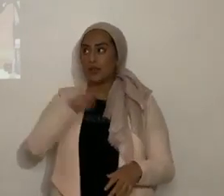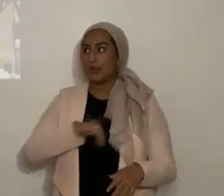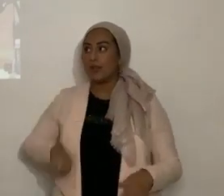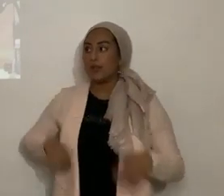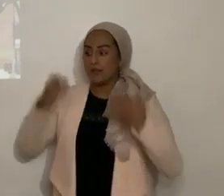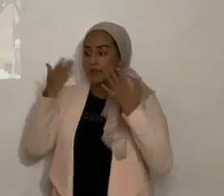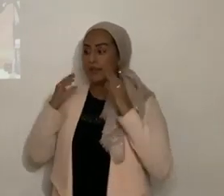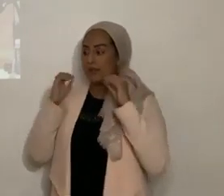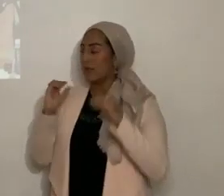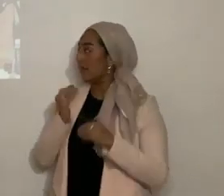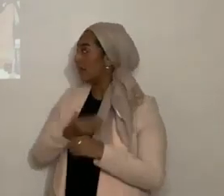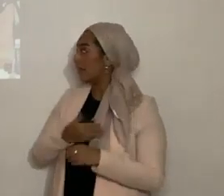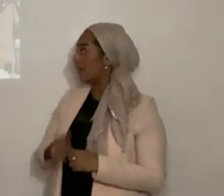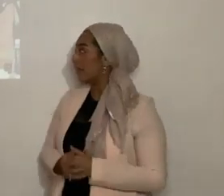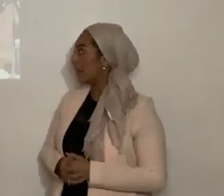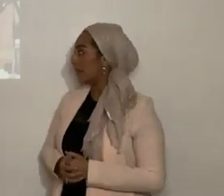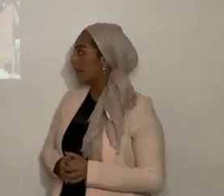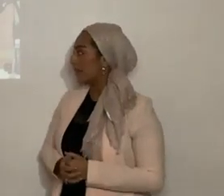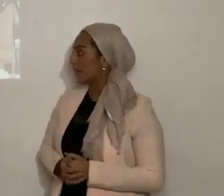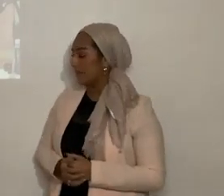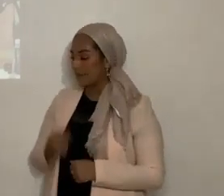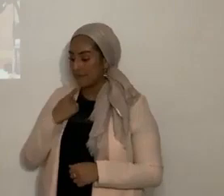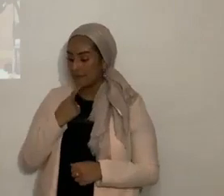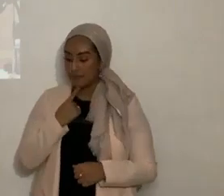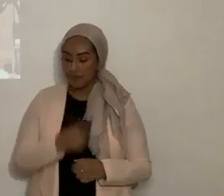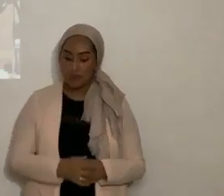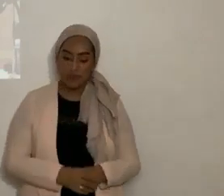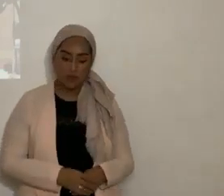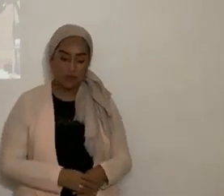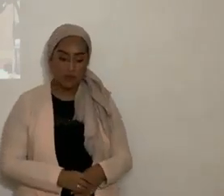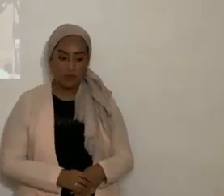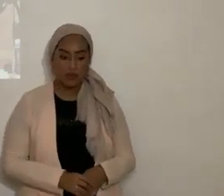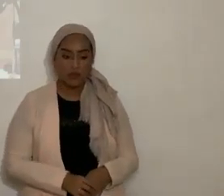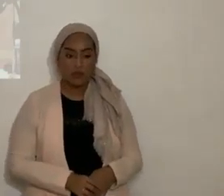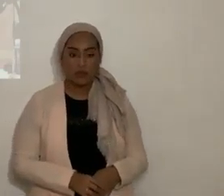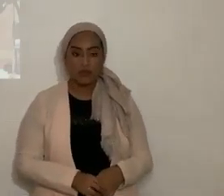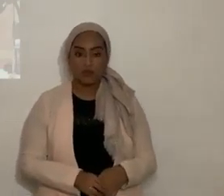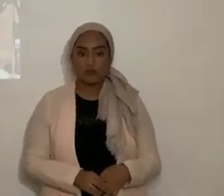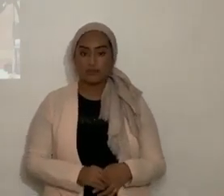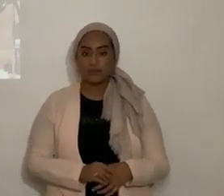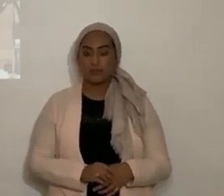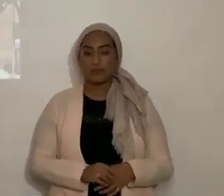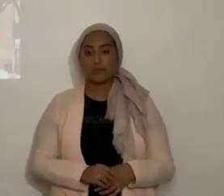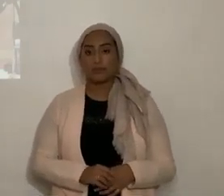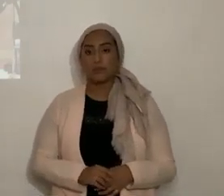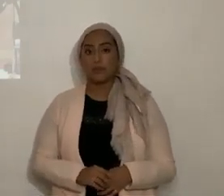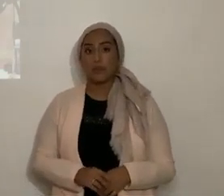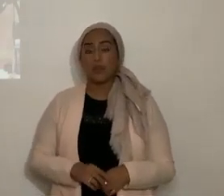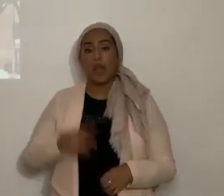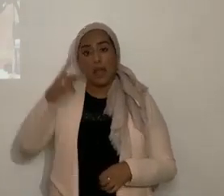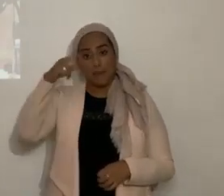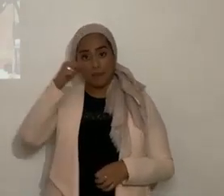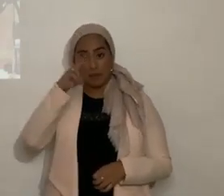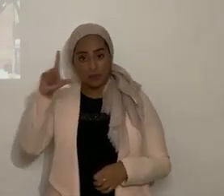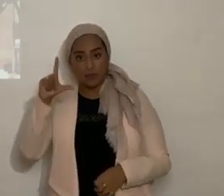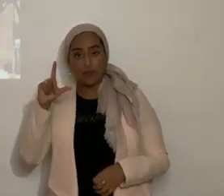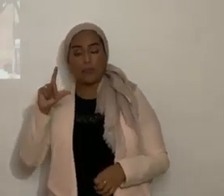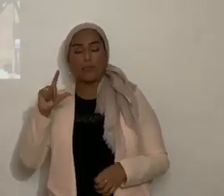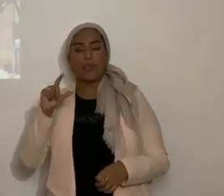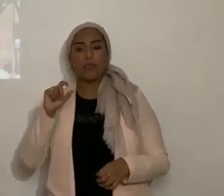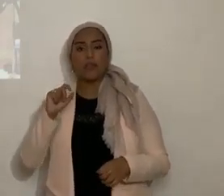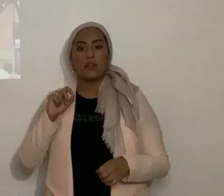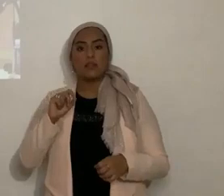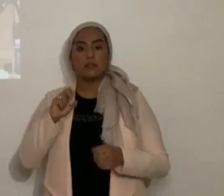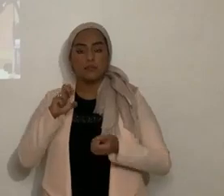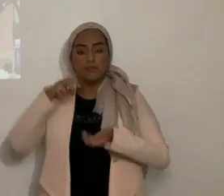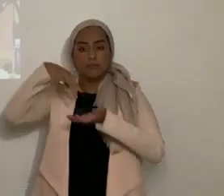nos ministras. ¿Sí? Dice, bueno, voy a leer desde el 8. Dice, entonces Shaul, Rav Shaul, se levantó